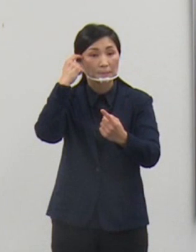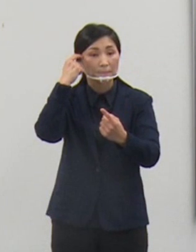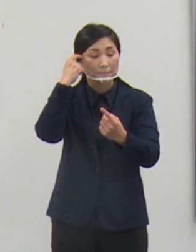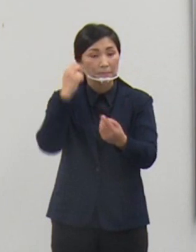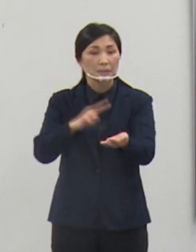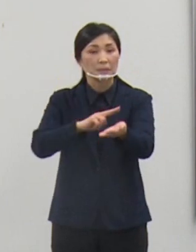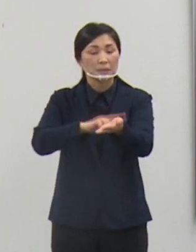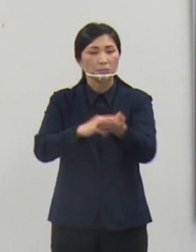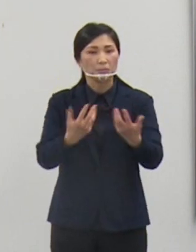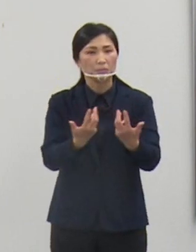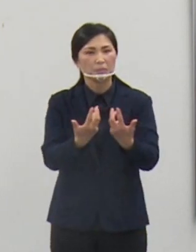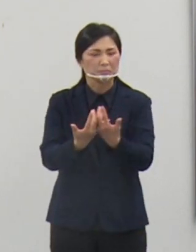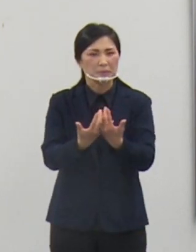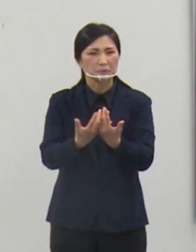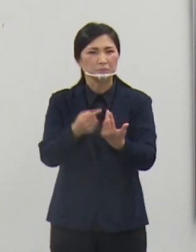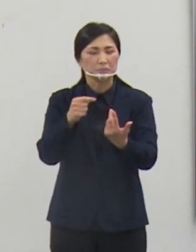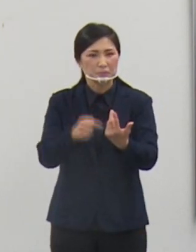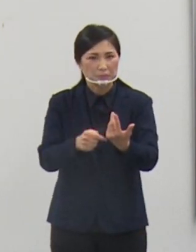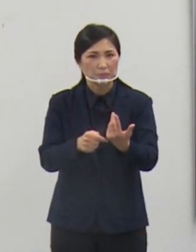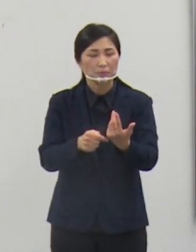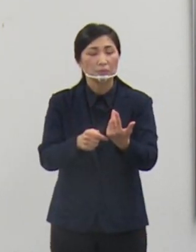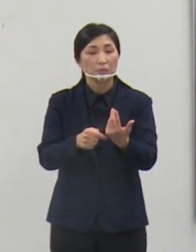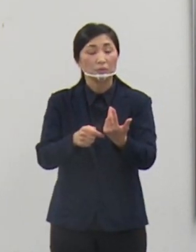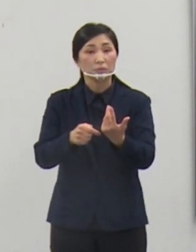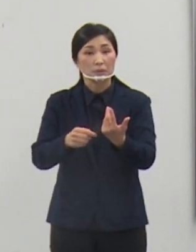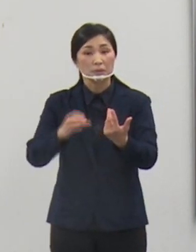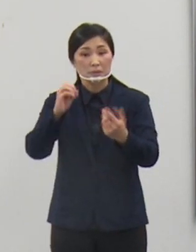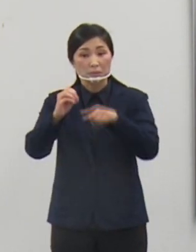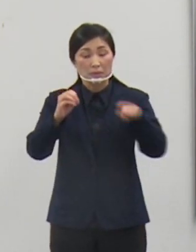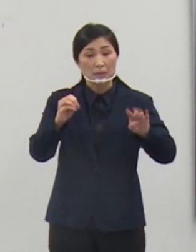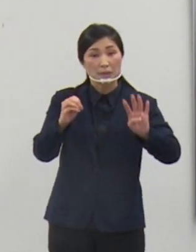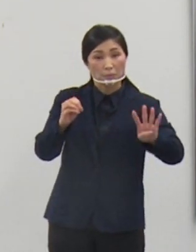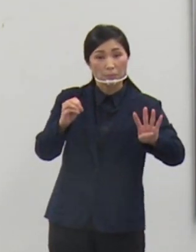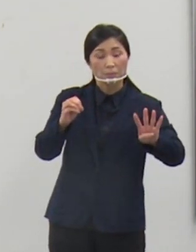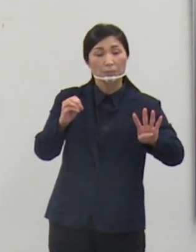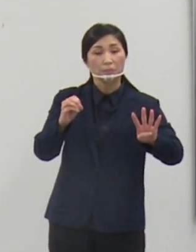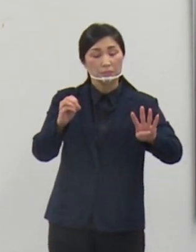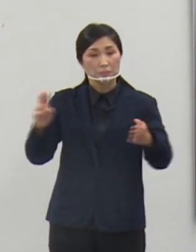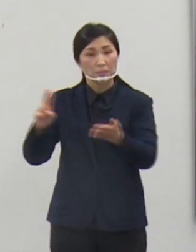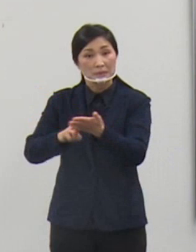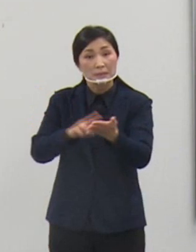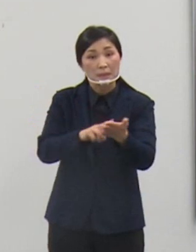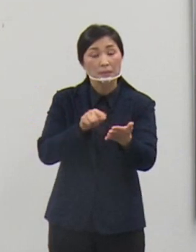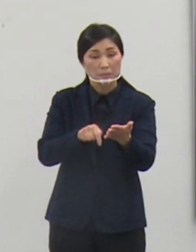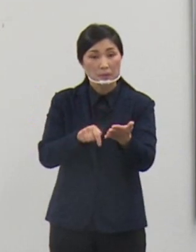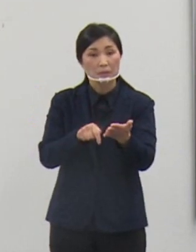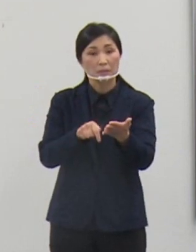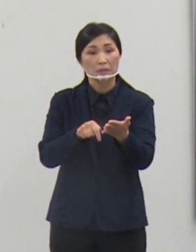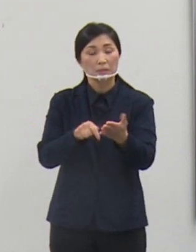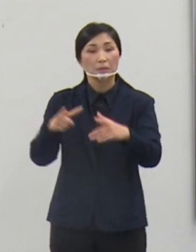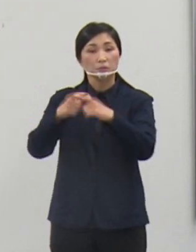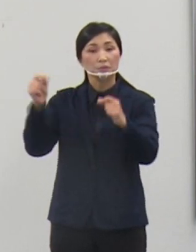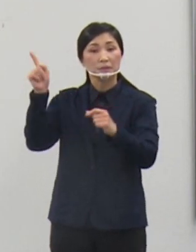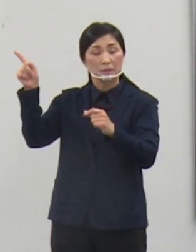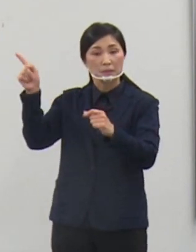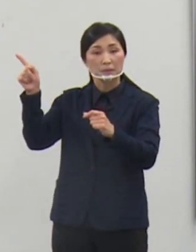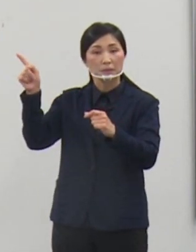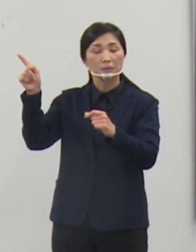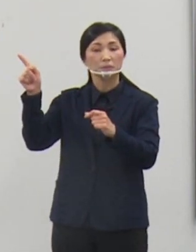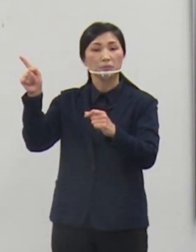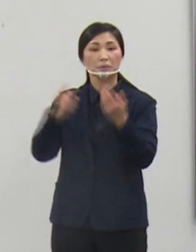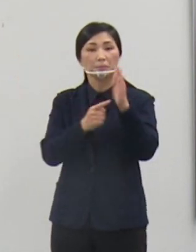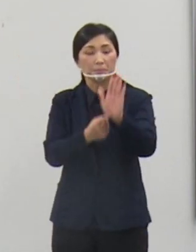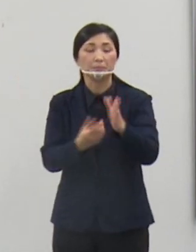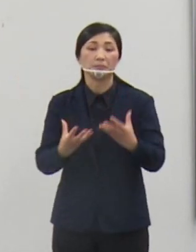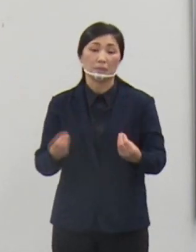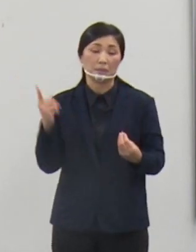況により重点を置いた0から4の5つのレベルを設定する方針が国の方で示されたところで